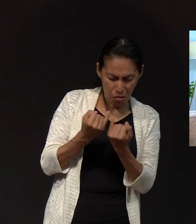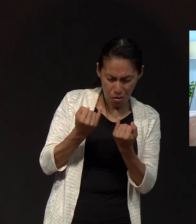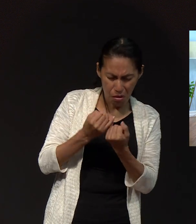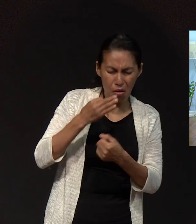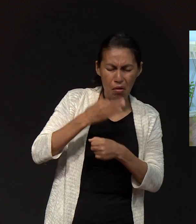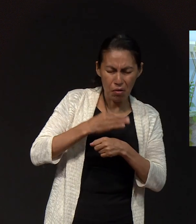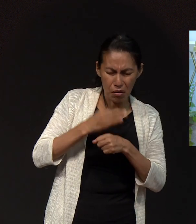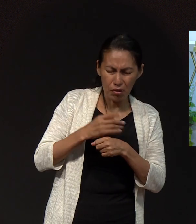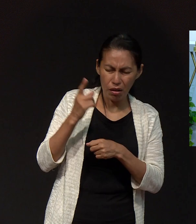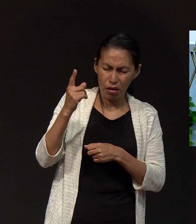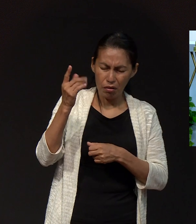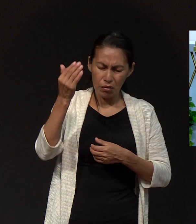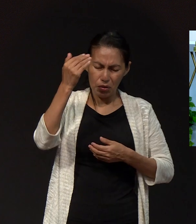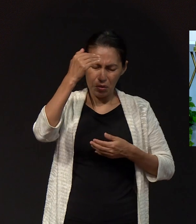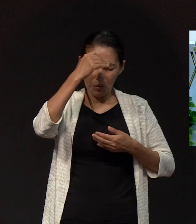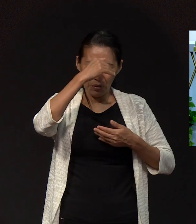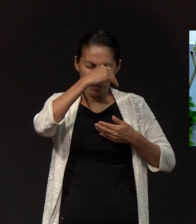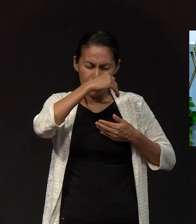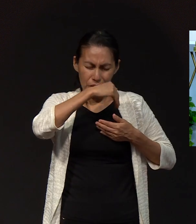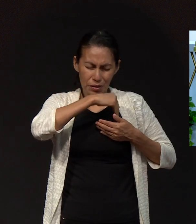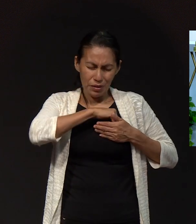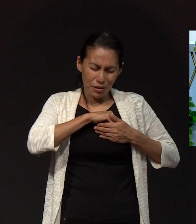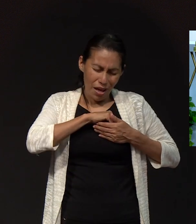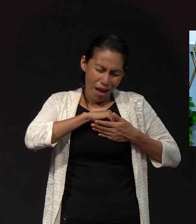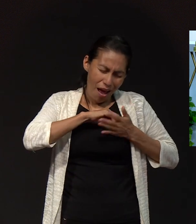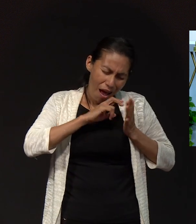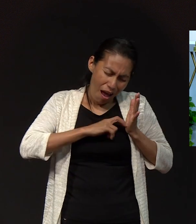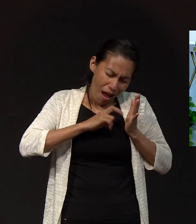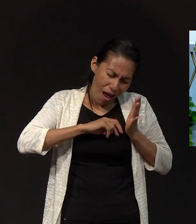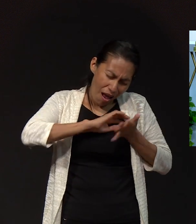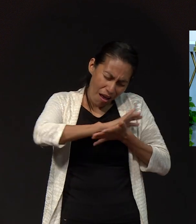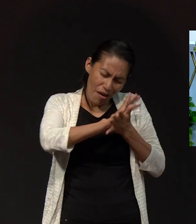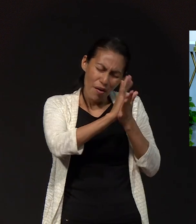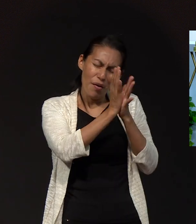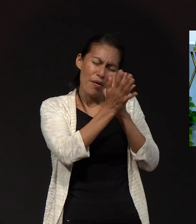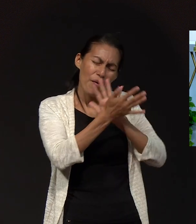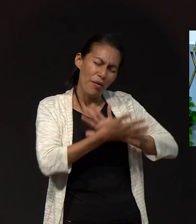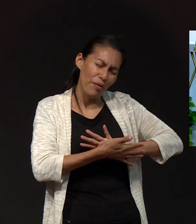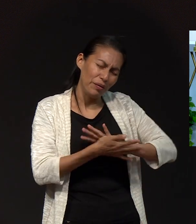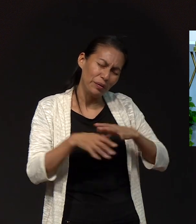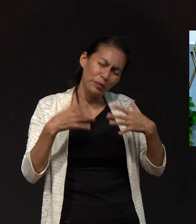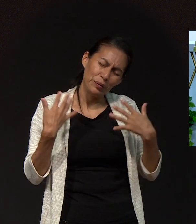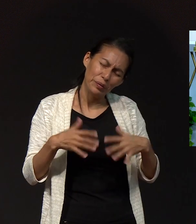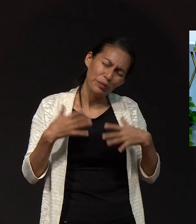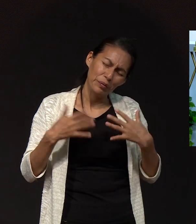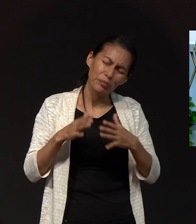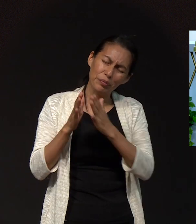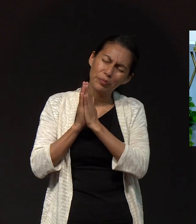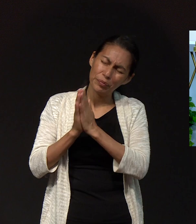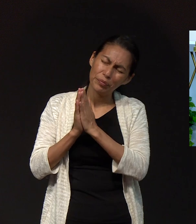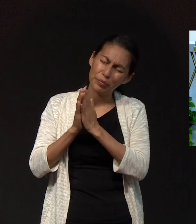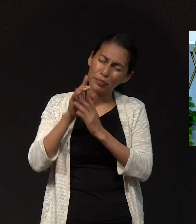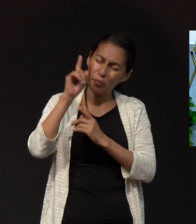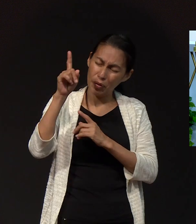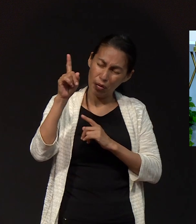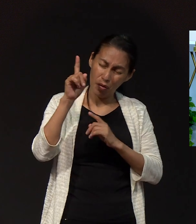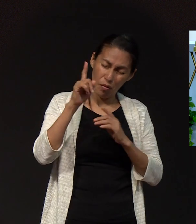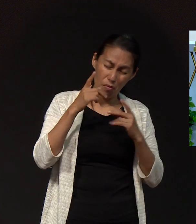llegar Al corazón De cada uno Quédate también Con nosotros Señor En cada uno De los hogares Que están Escuchando Y recibiendo Esta